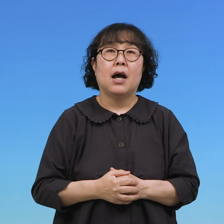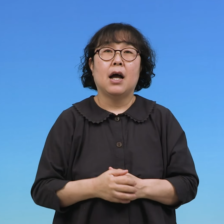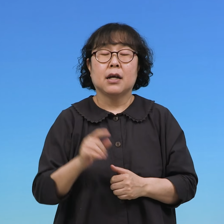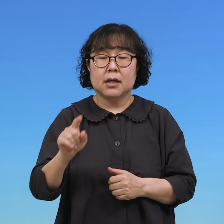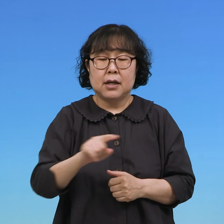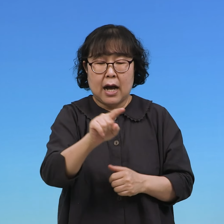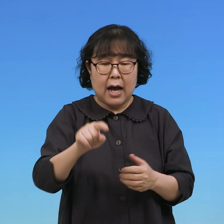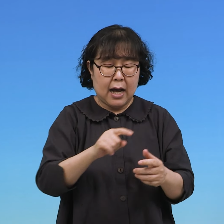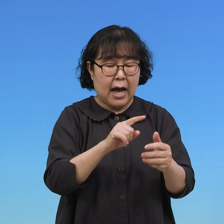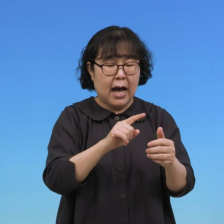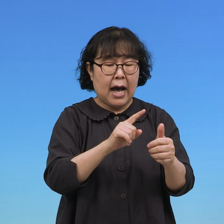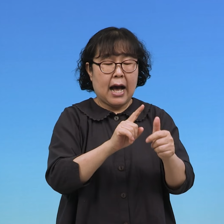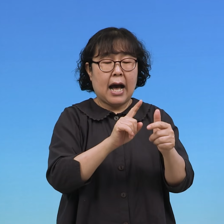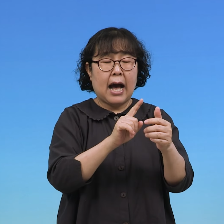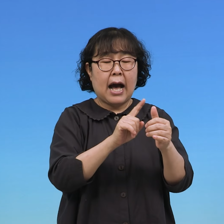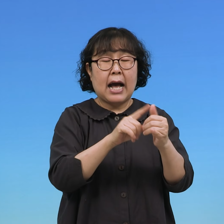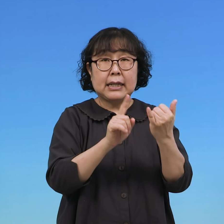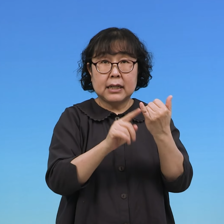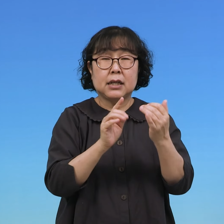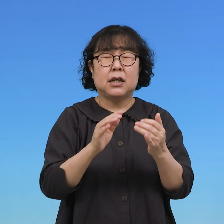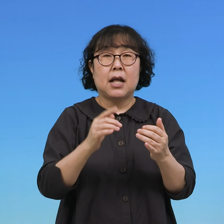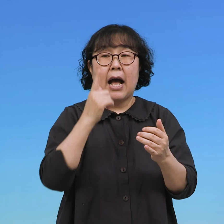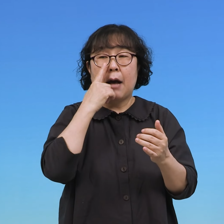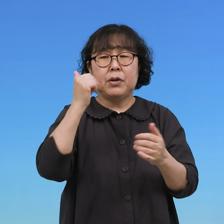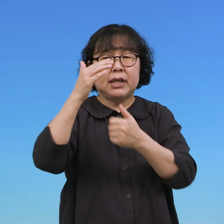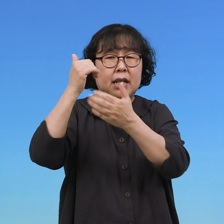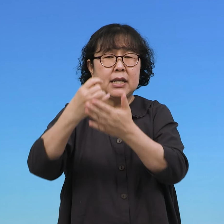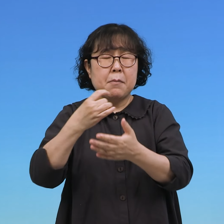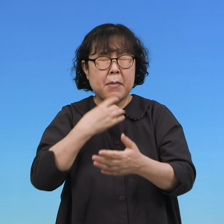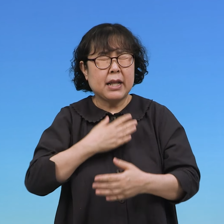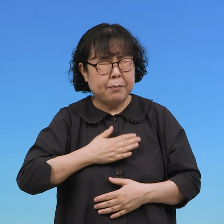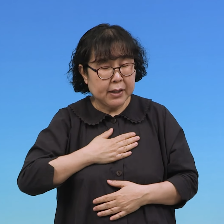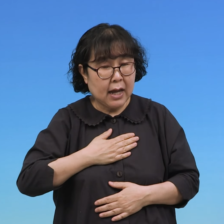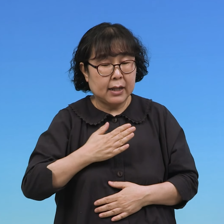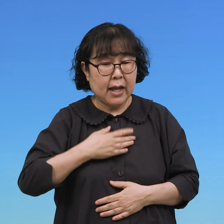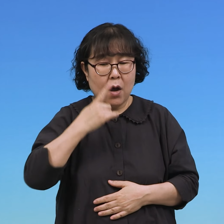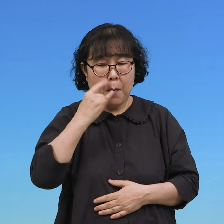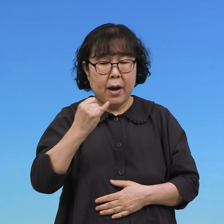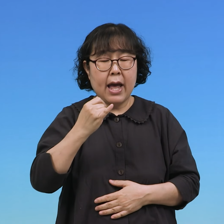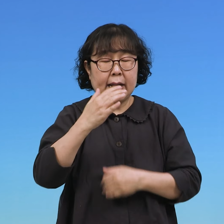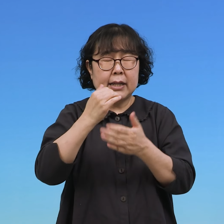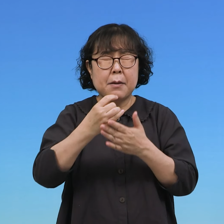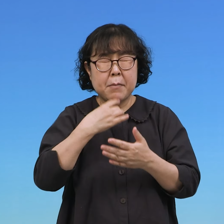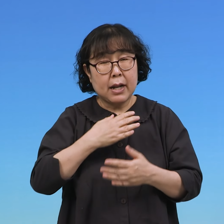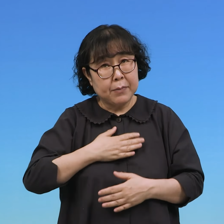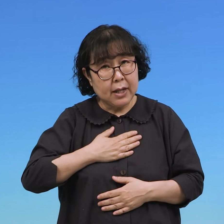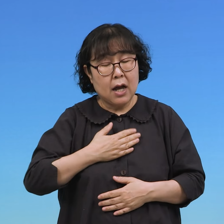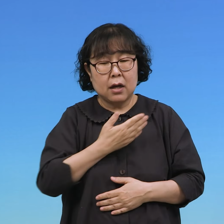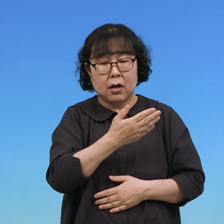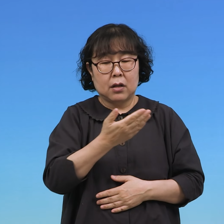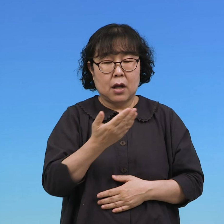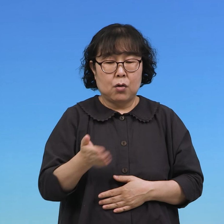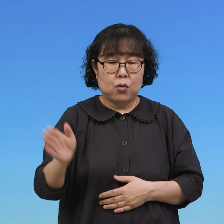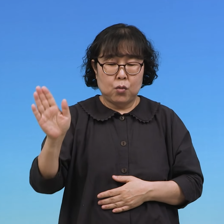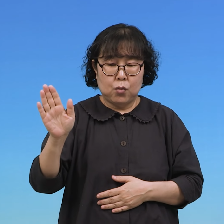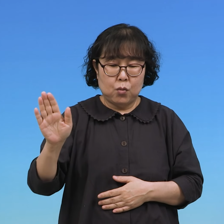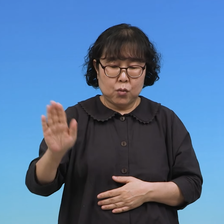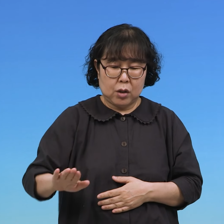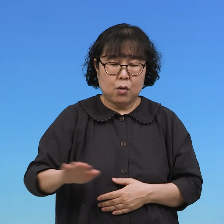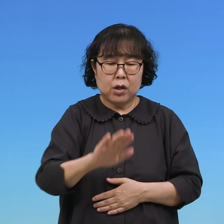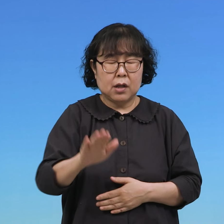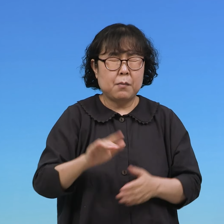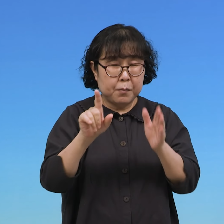그래서 그 아이들은 오직 내 아버지의 하나님밖에 몰라요. 내 어머니의 하나님밖에 몰라요. 그러나 우리 믿습니다. 야곱을